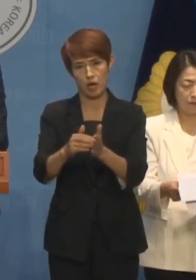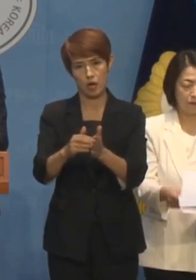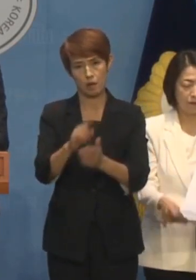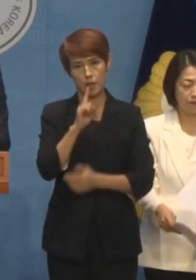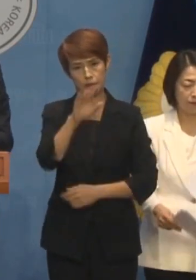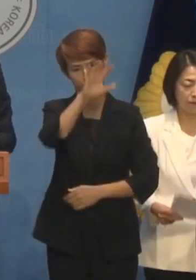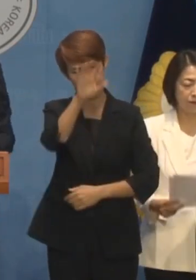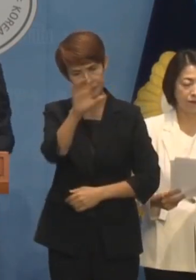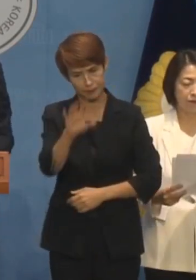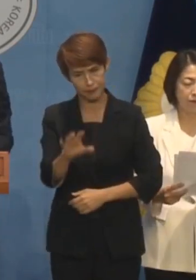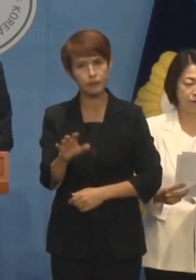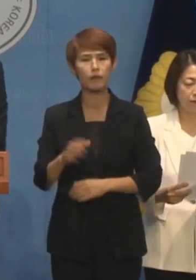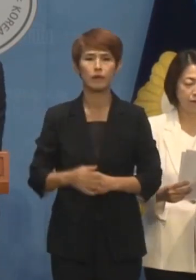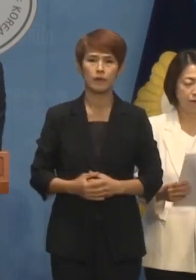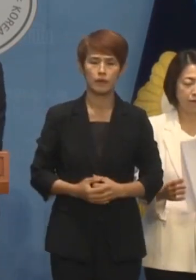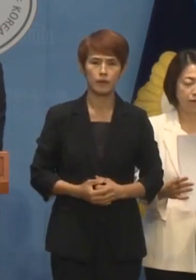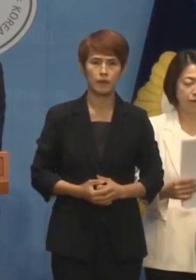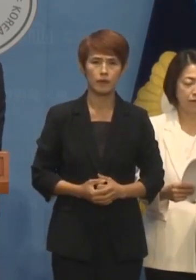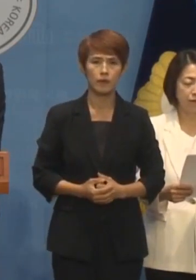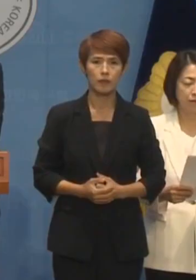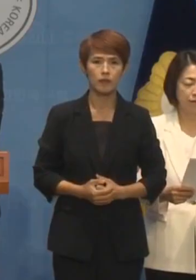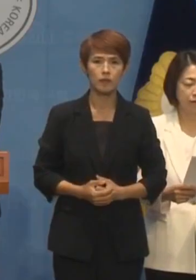같은 답변만 늘어놓았다.